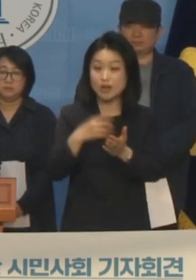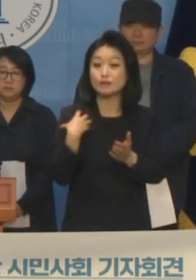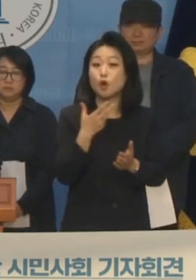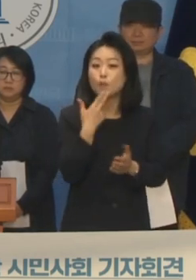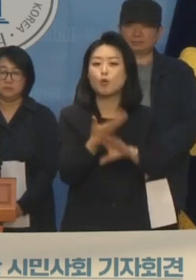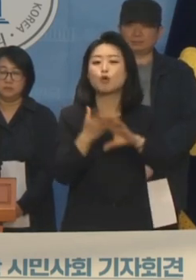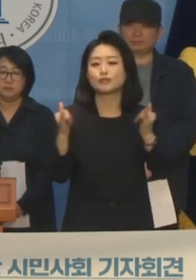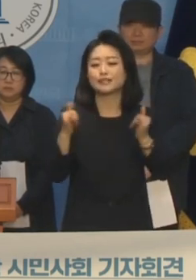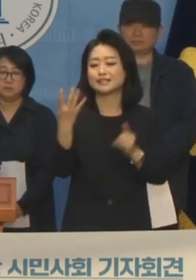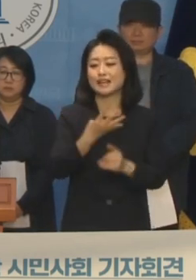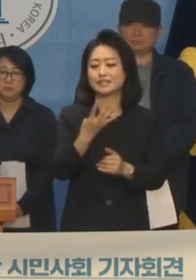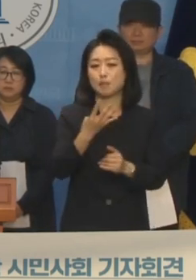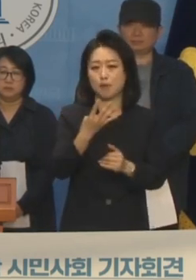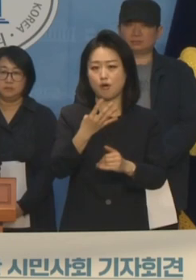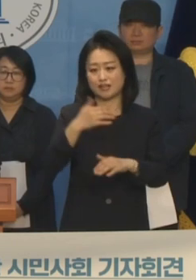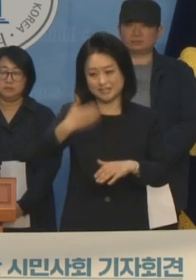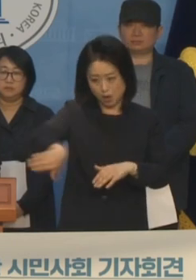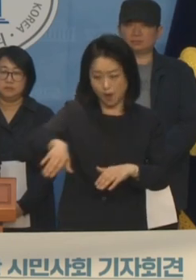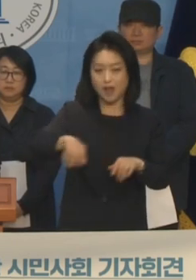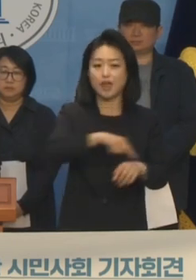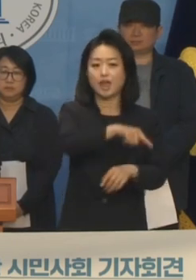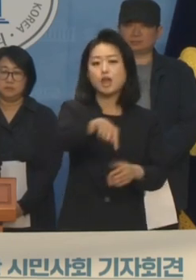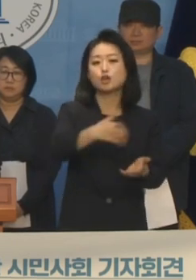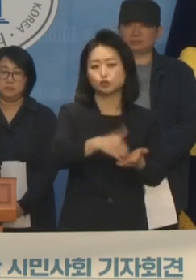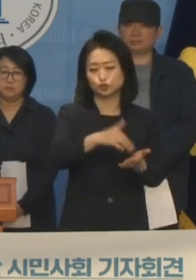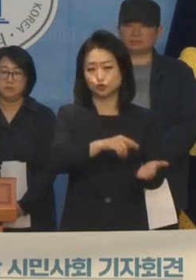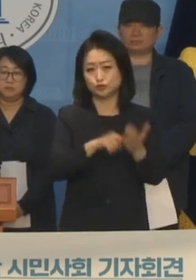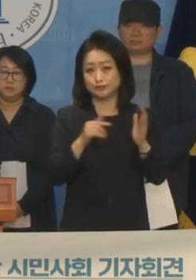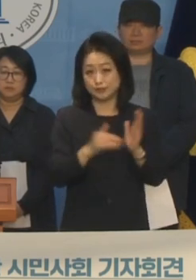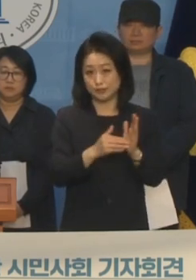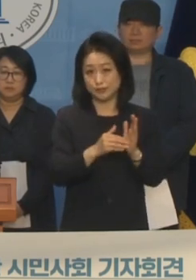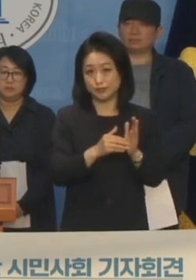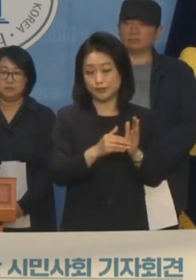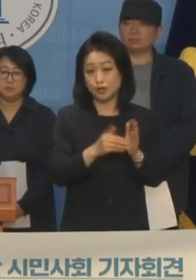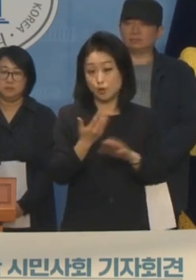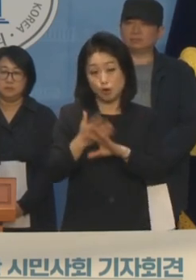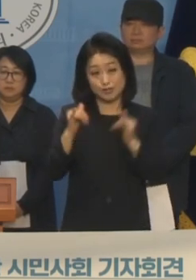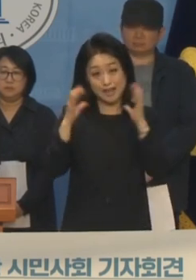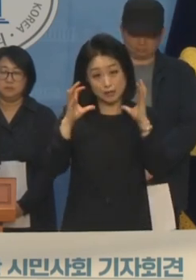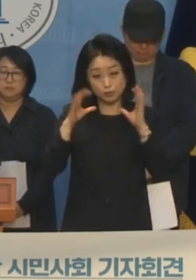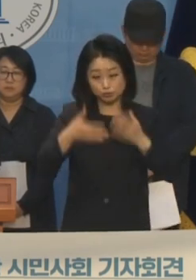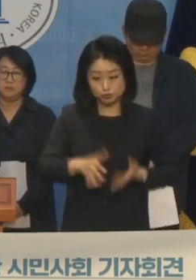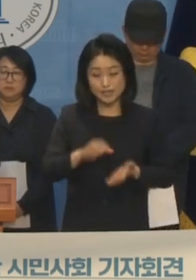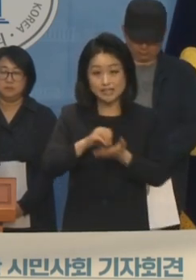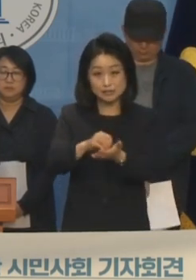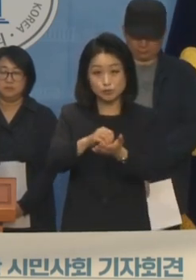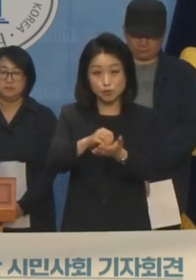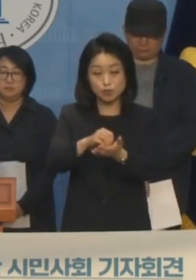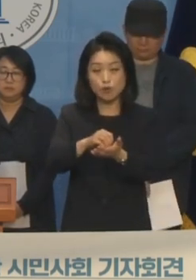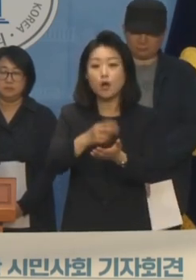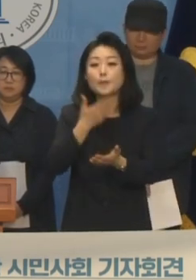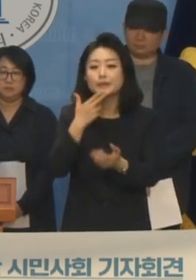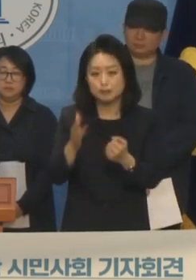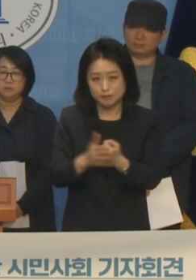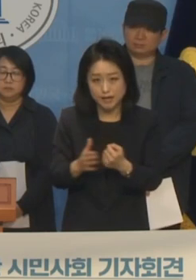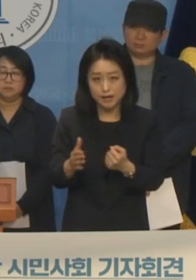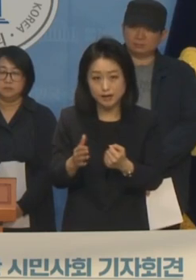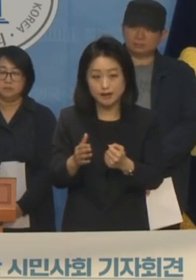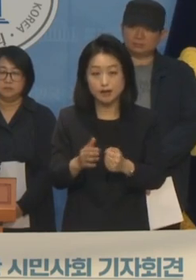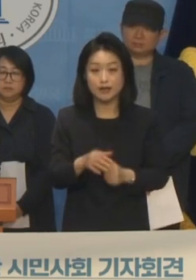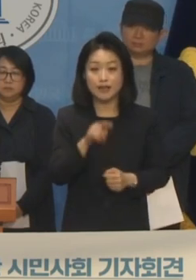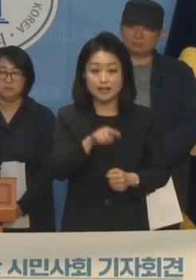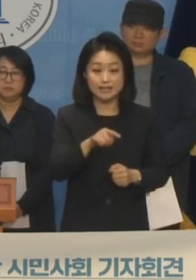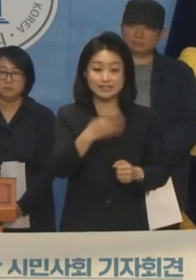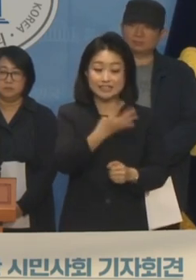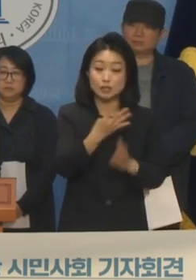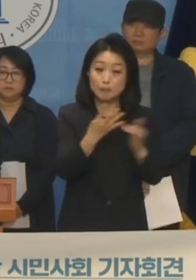없는 외국인 4천여 명을 제외한 수치라고 말합니다. 외국인 아동의 출생신고 제도가 마련되지 않은 상황에서 이